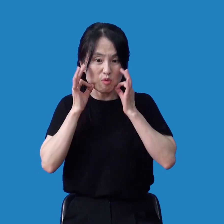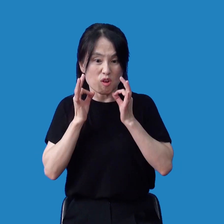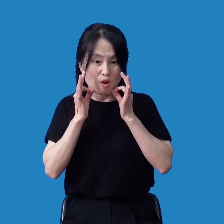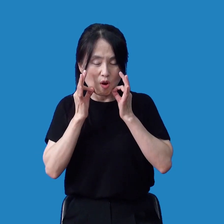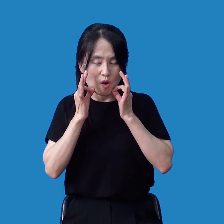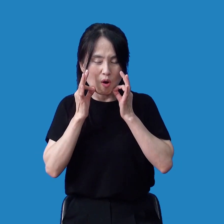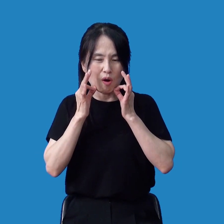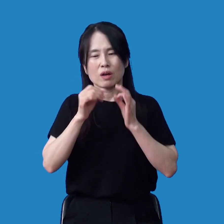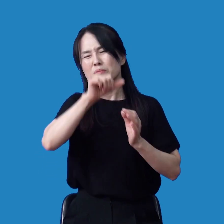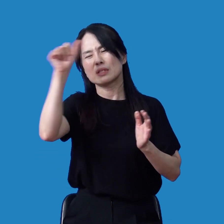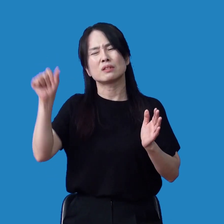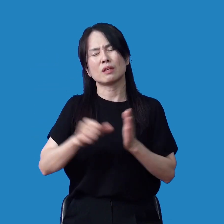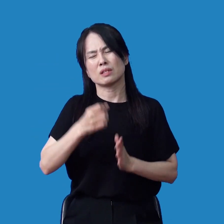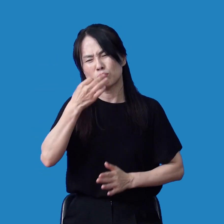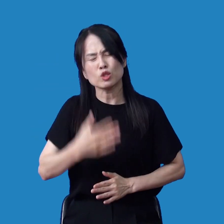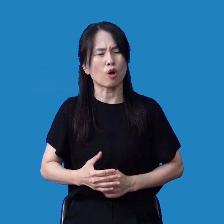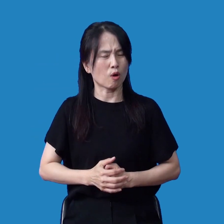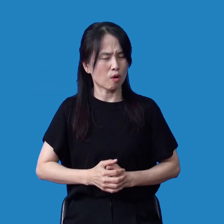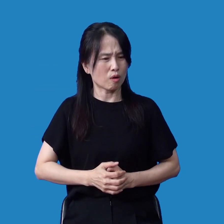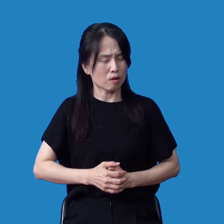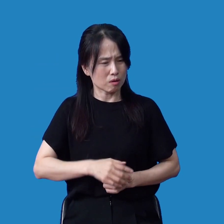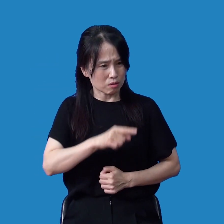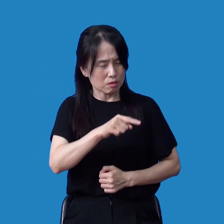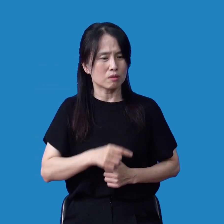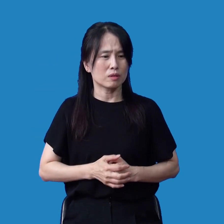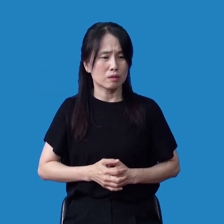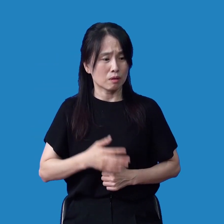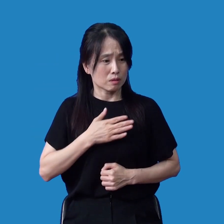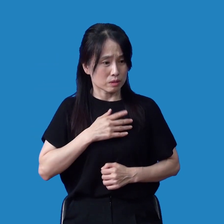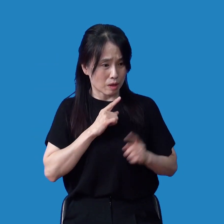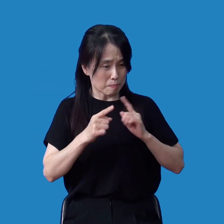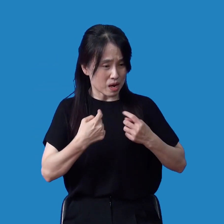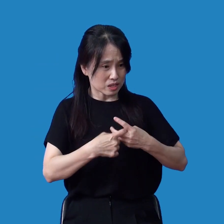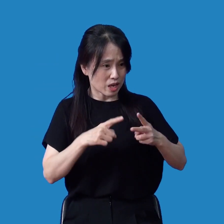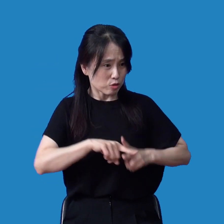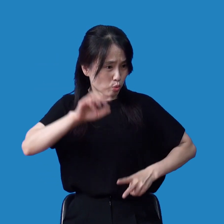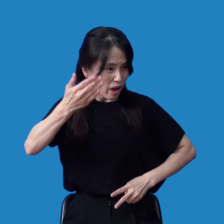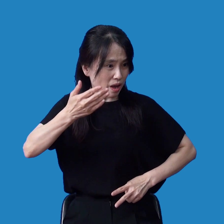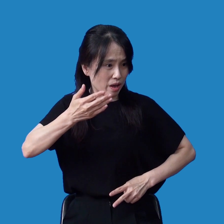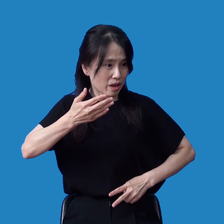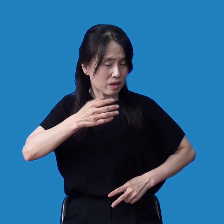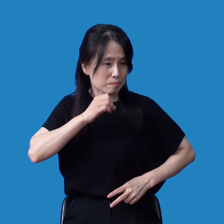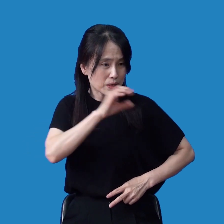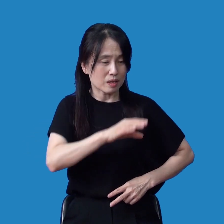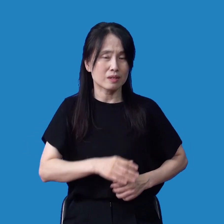그러면서 억센 이북 사투리로 한마디 더 합니다. 내 말 알아듣겠어?